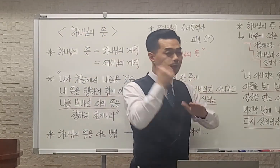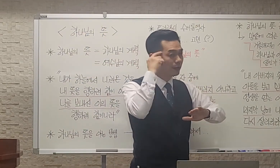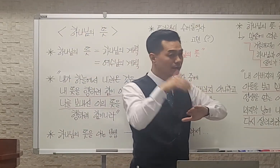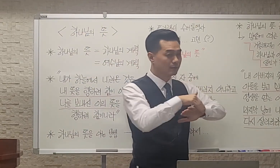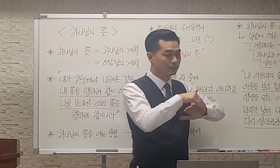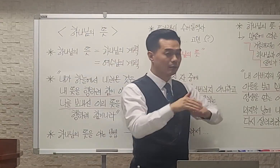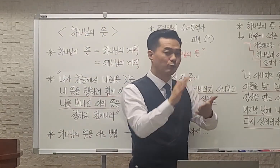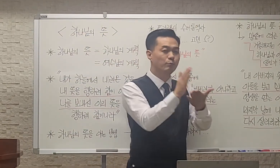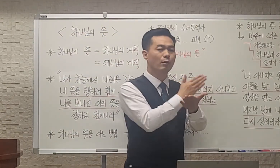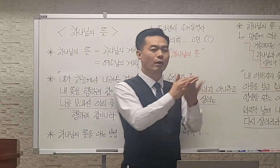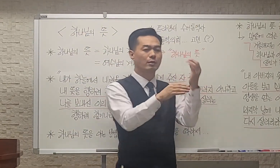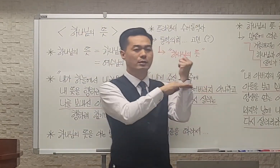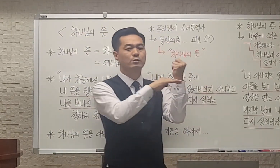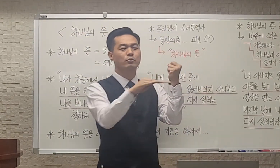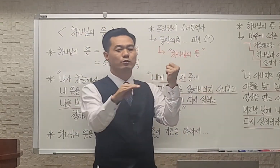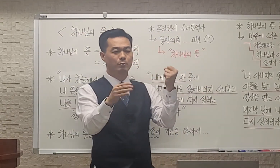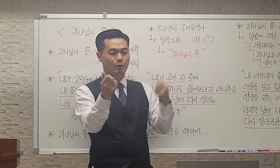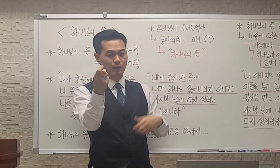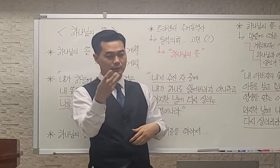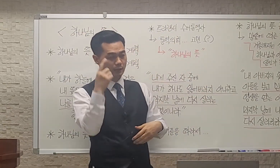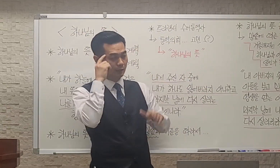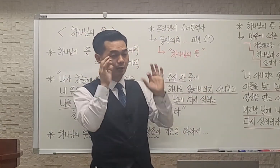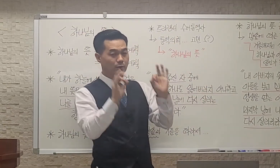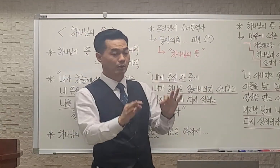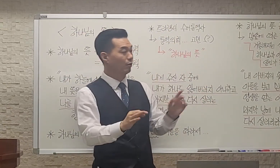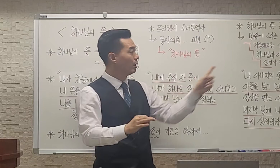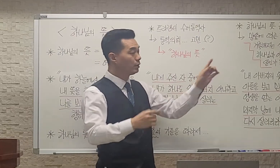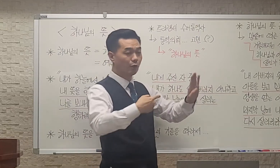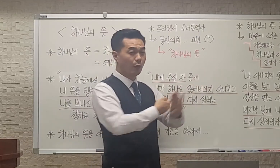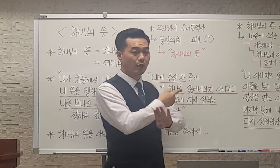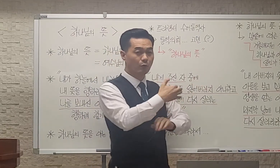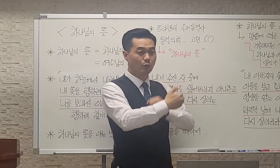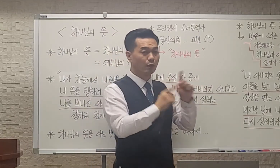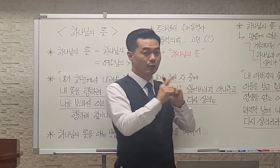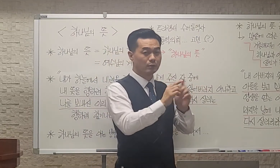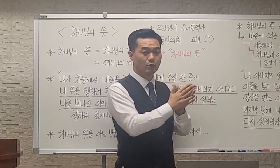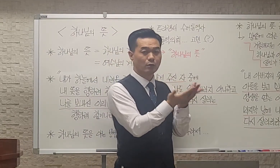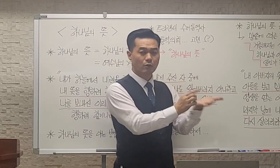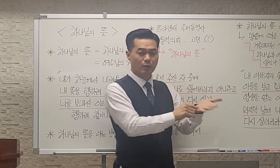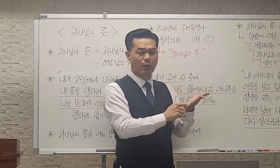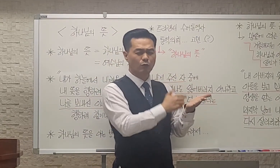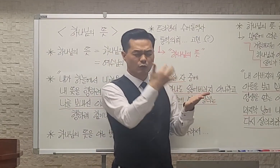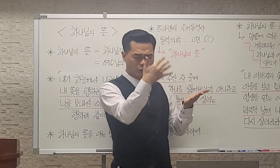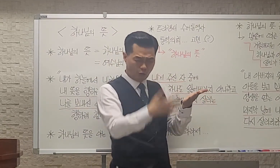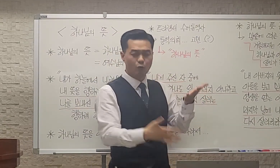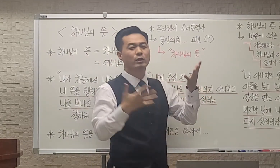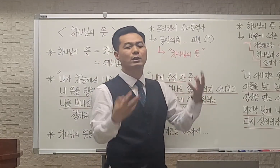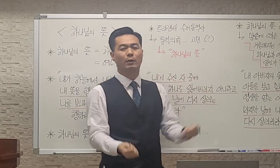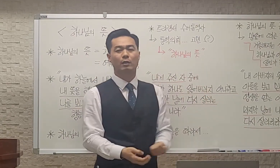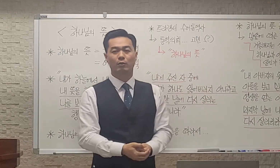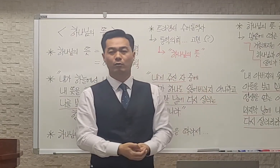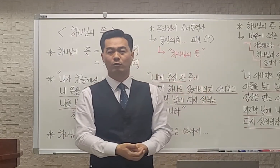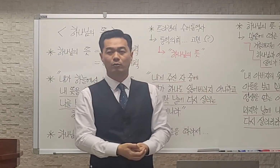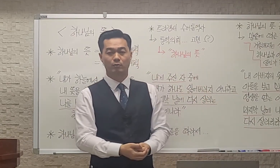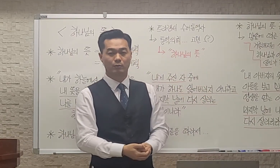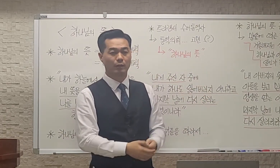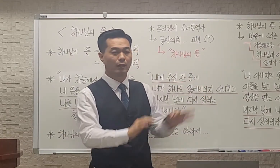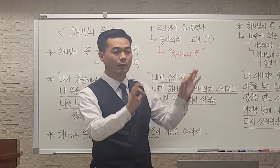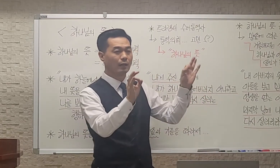하나님의 뜻을 분별하는 기준을 몇 가지 생각해 봤어요. 이거 외에도 성경에 나오는 거 굉장히 많아요. 근데